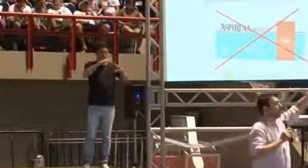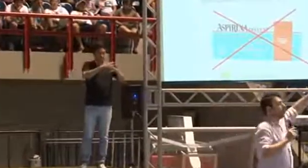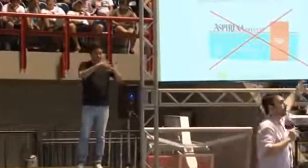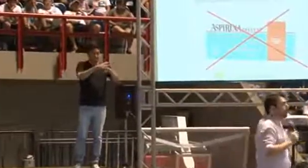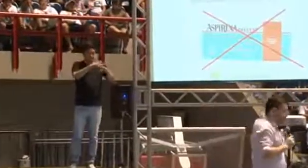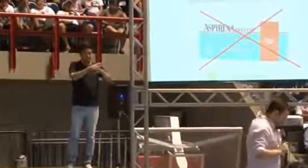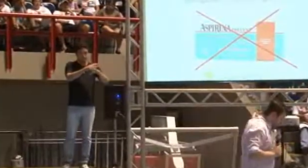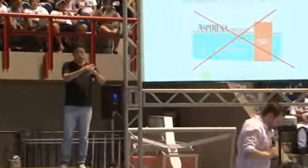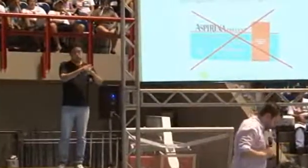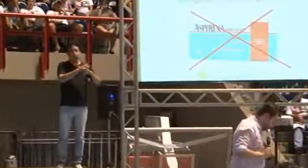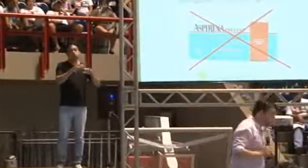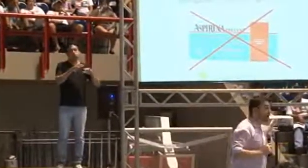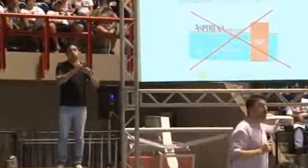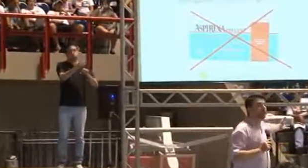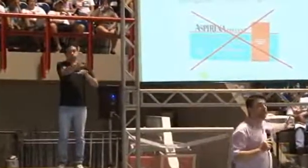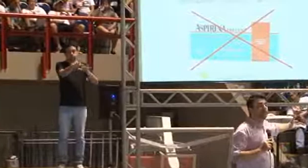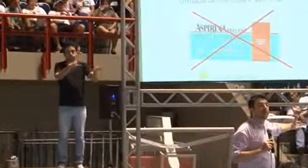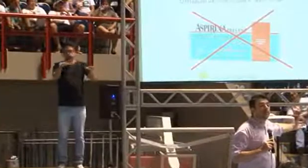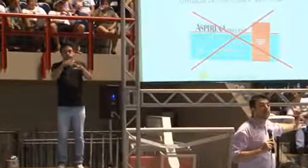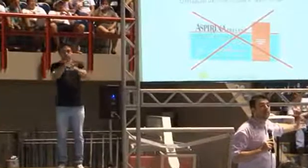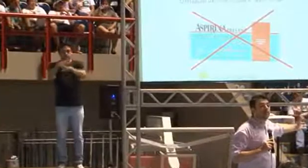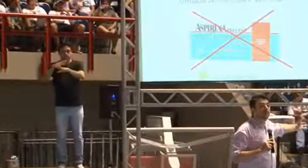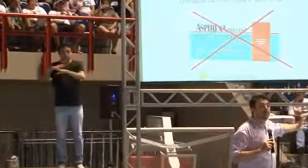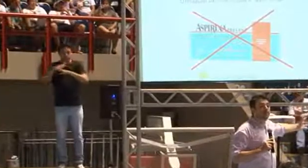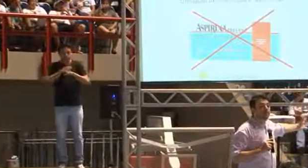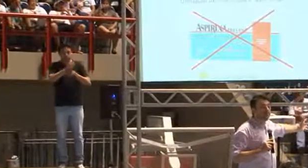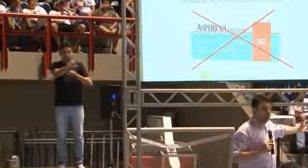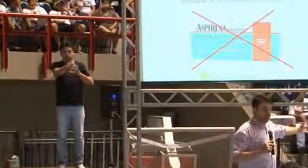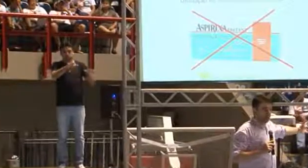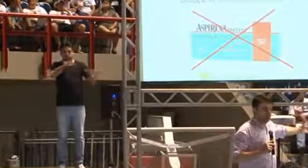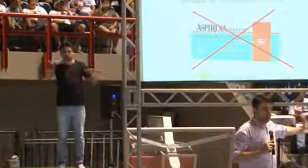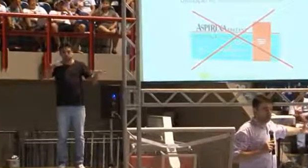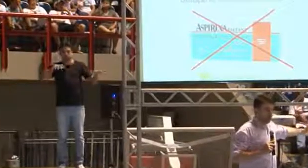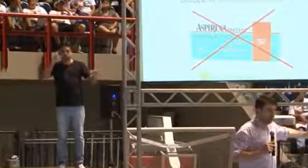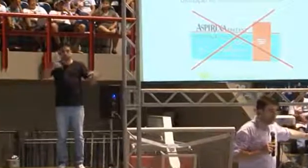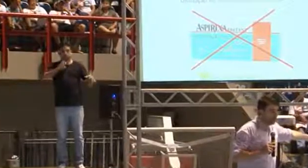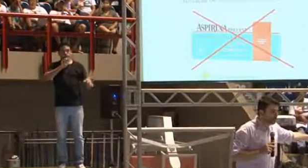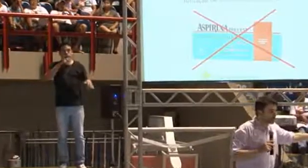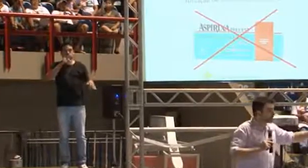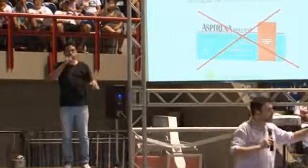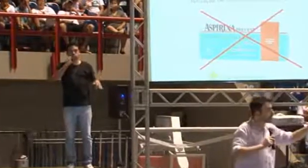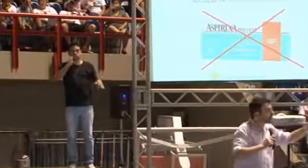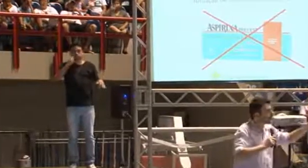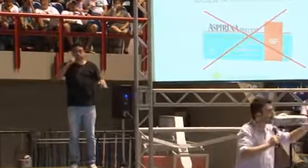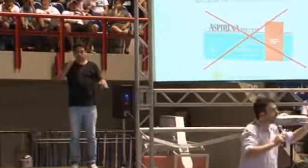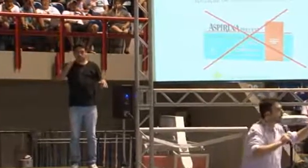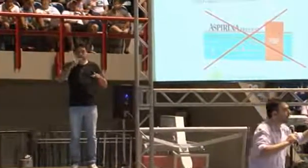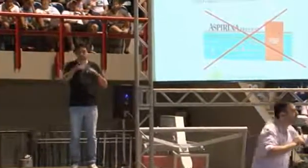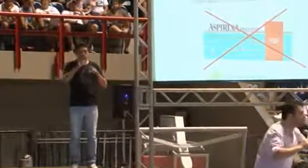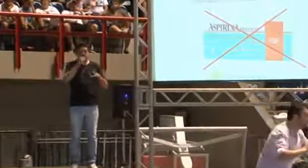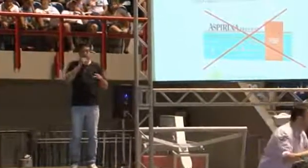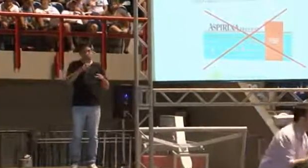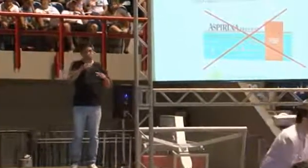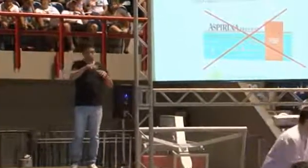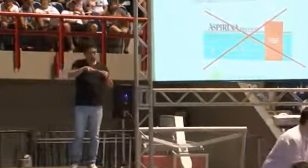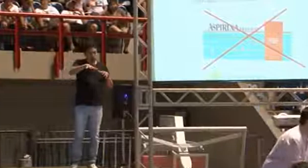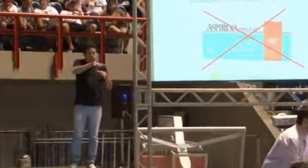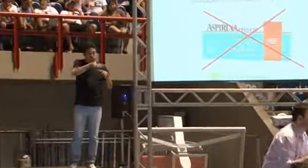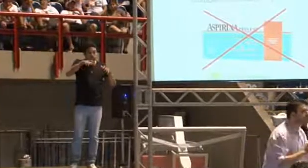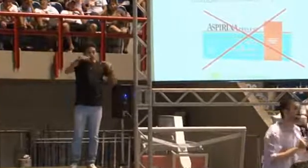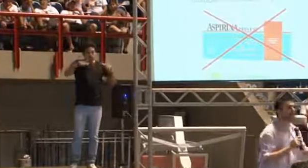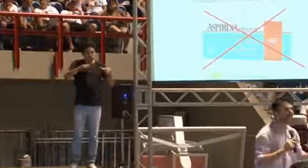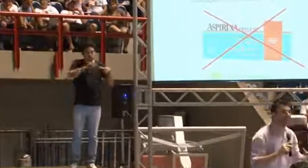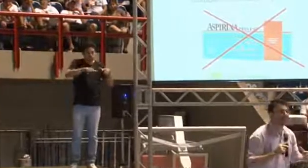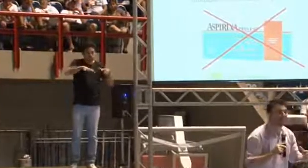outra, isso vira uma epidemia, tá certo? Mas quando ela se concentra em apenas uma região,